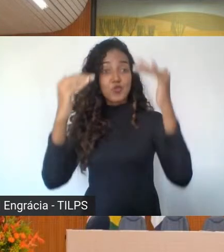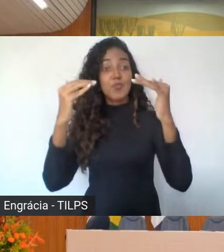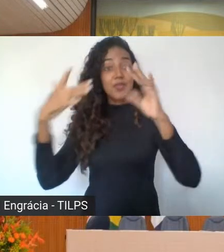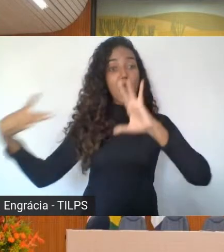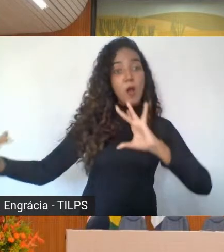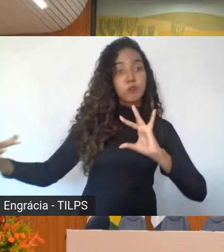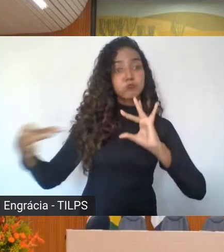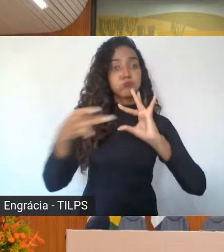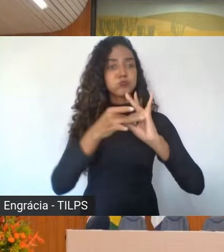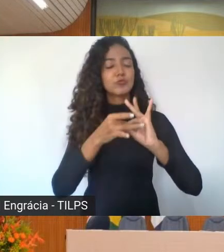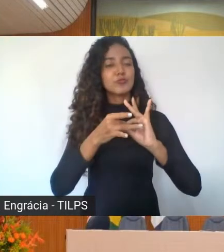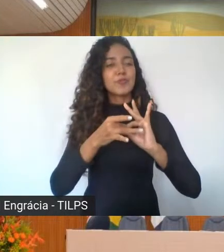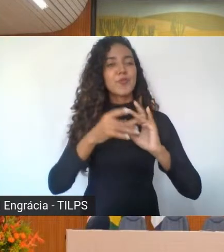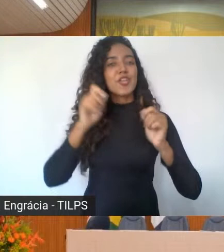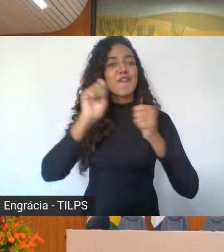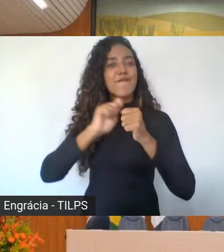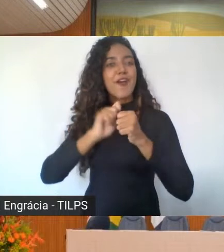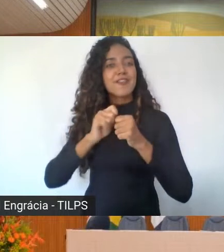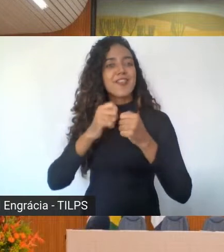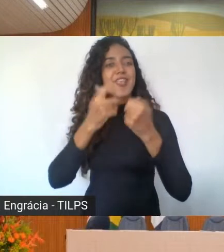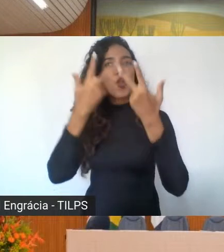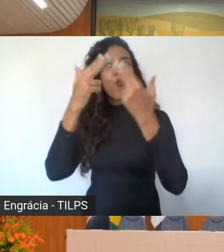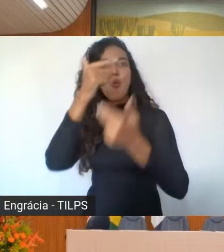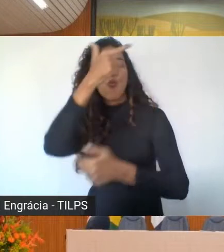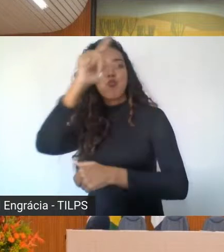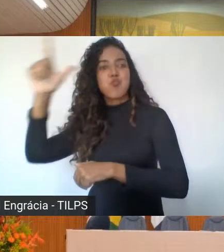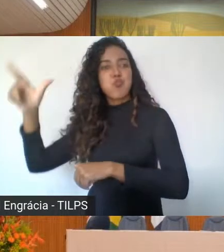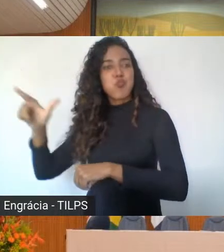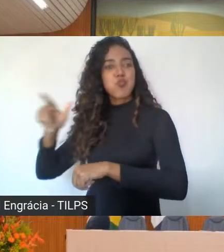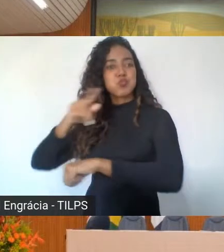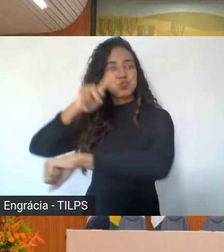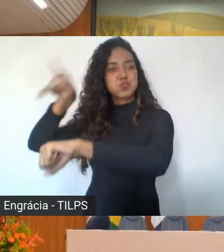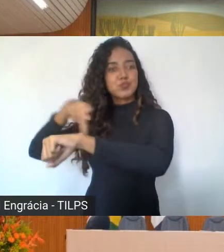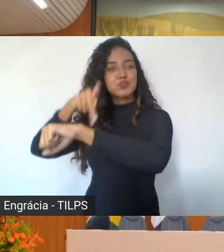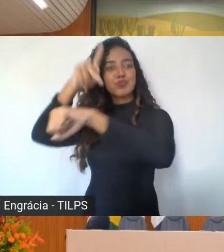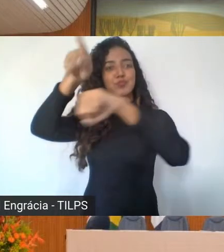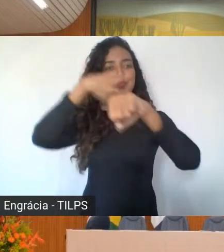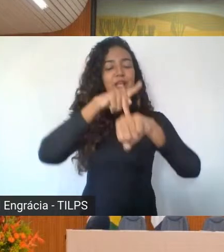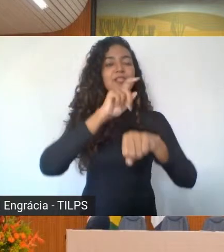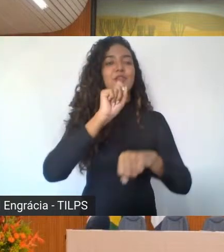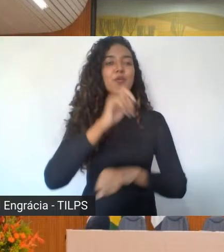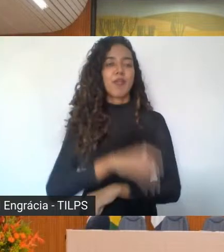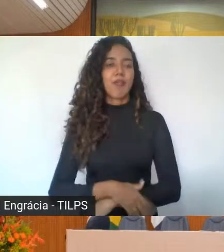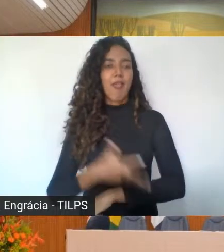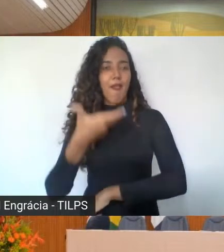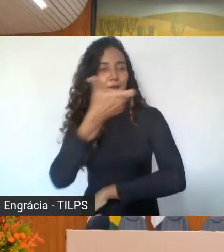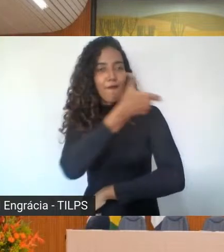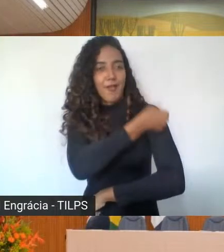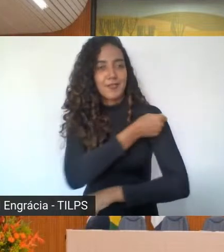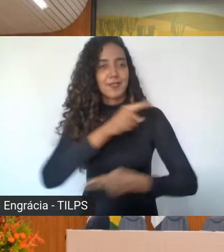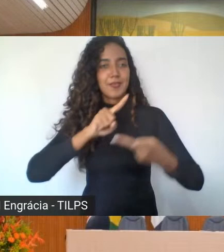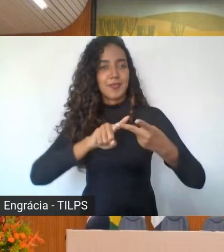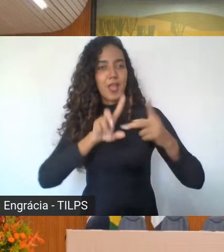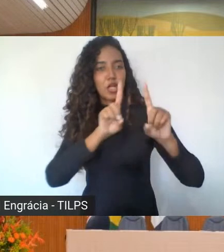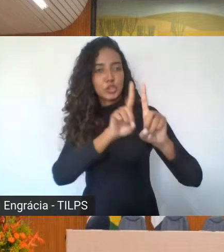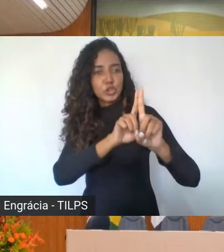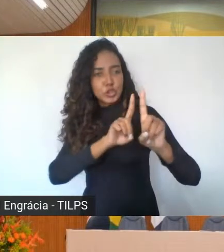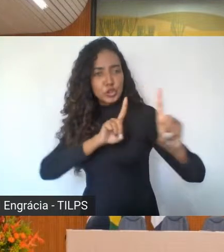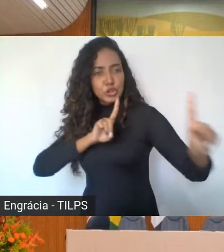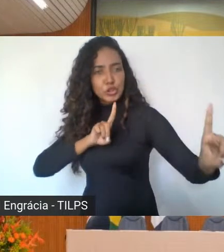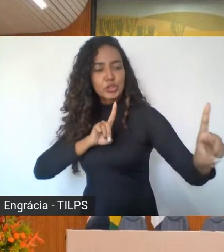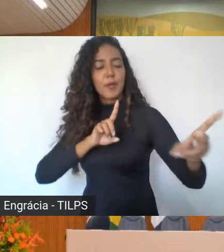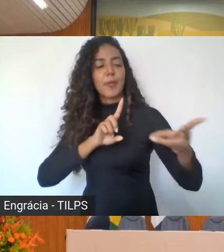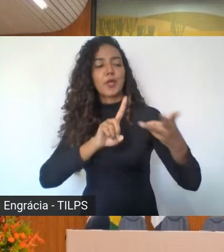mundo inteiro faz. Vacina, distanciamento social, uso de máscaras. E para isso